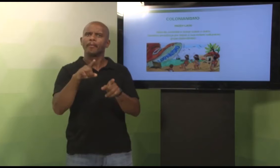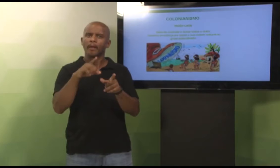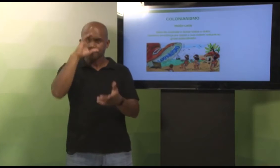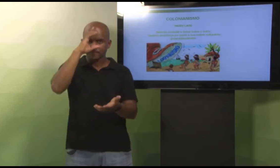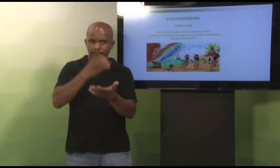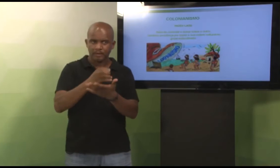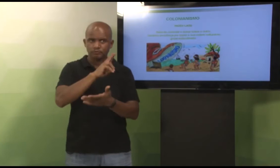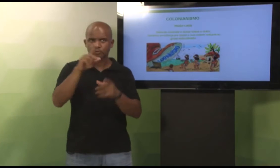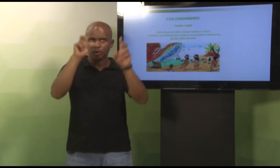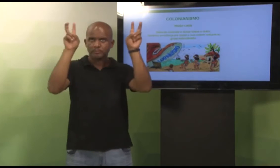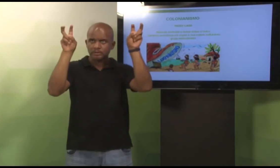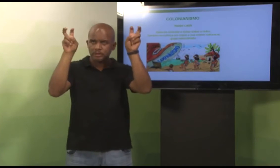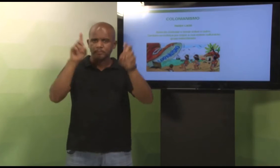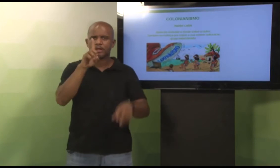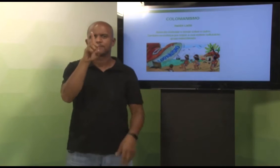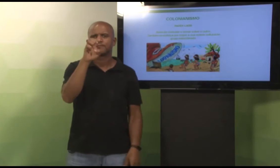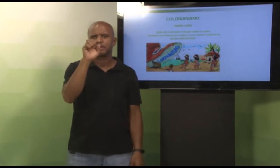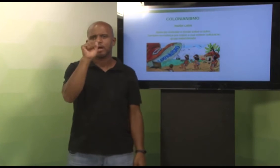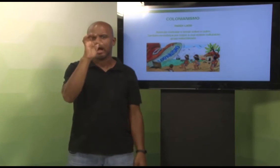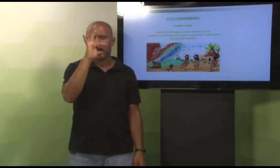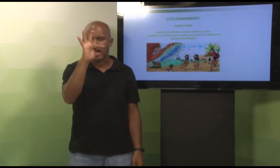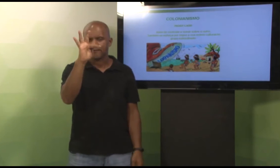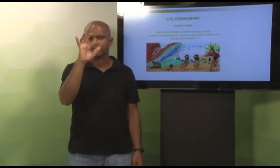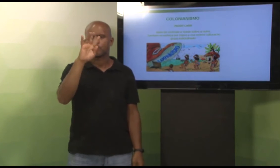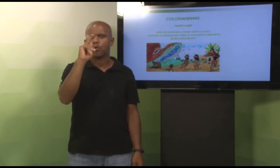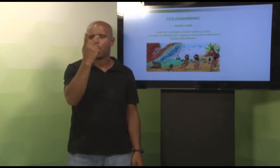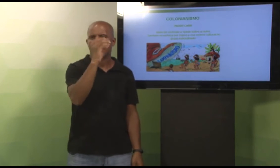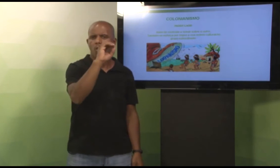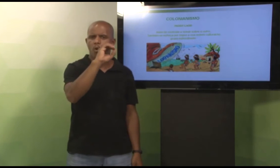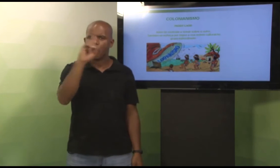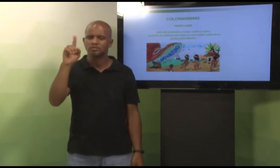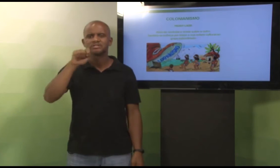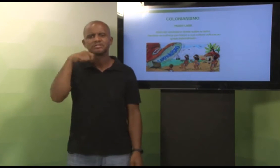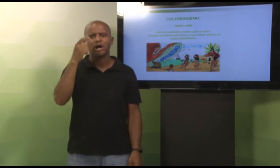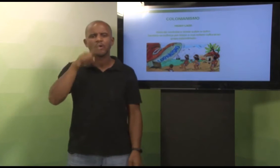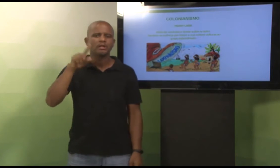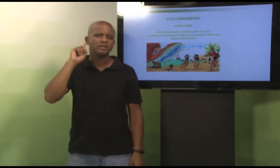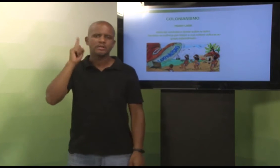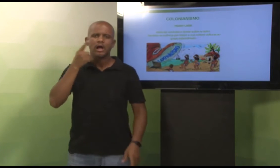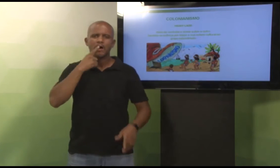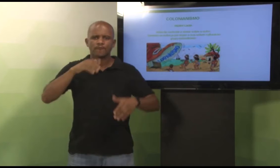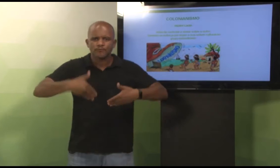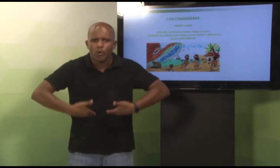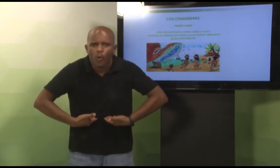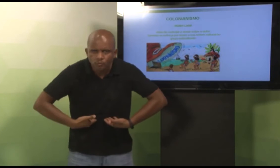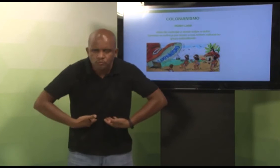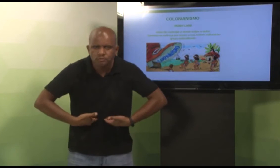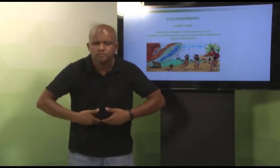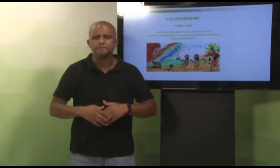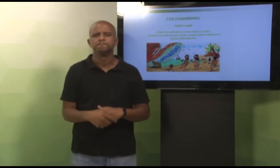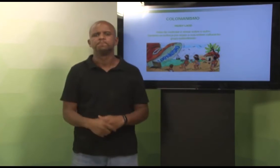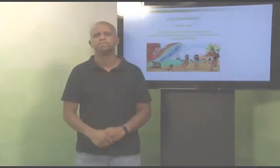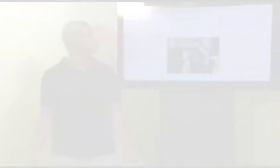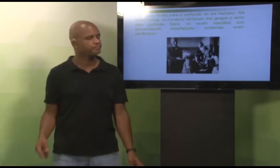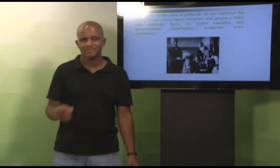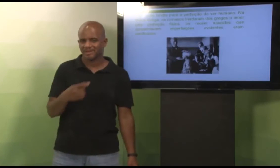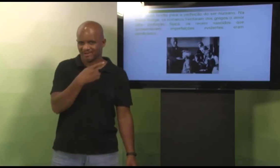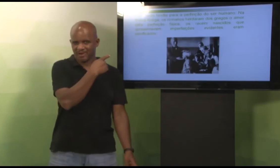sobre esse conceito estipulado por esse autor, o Deaf Food, que tem este sinal.